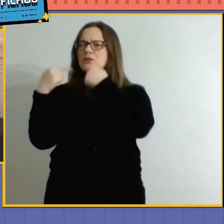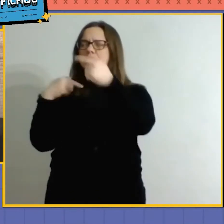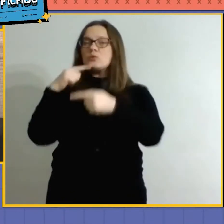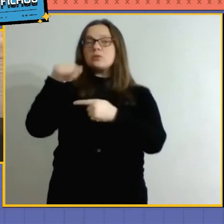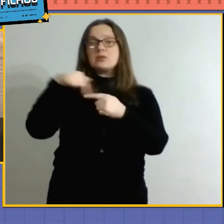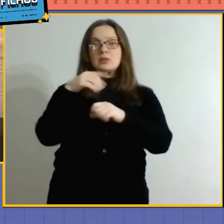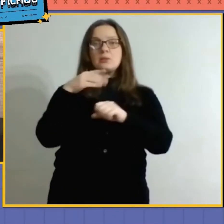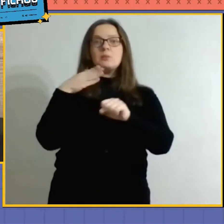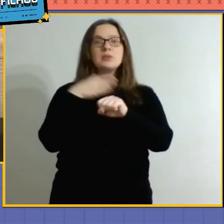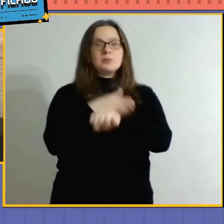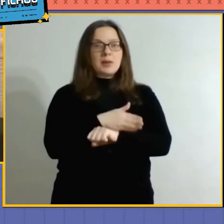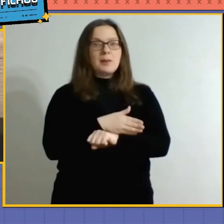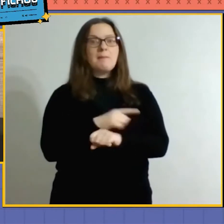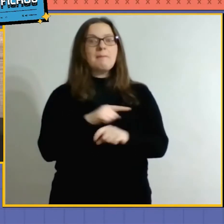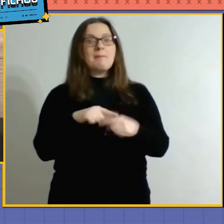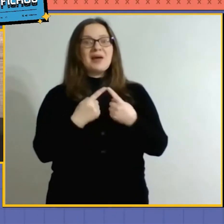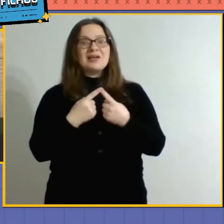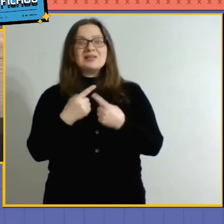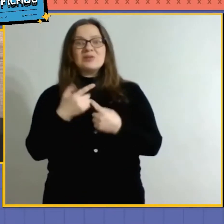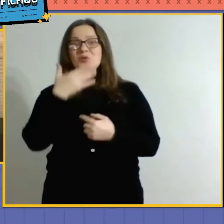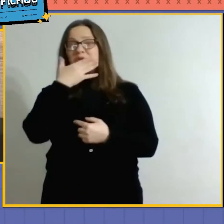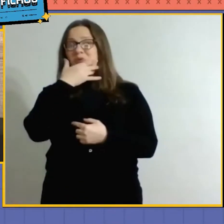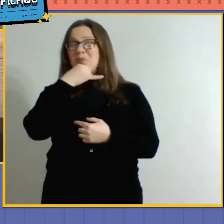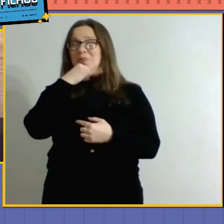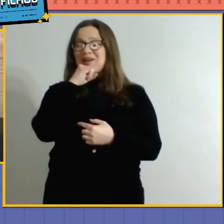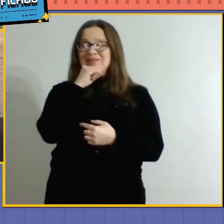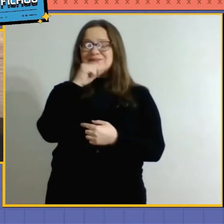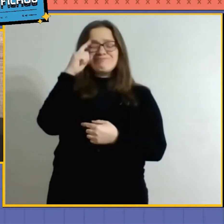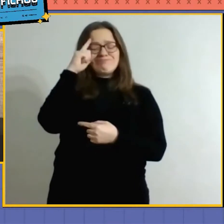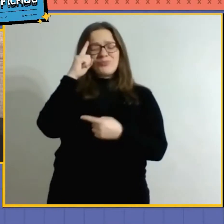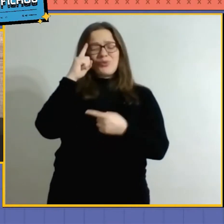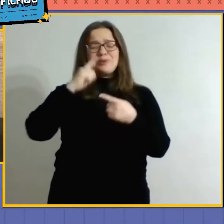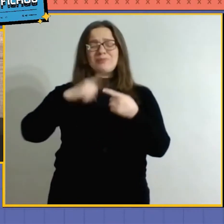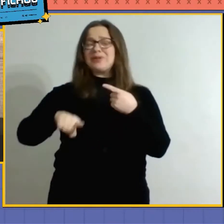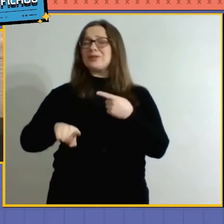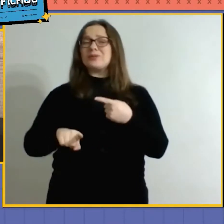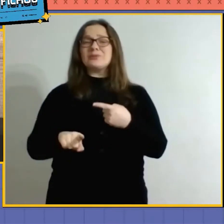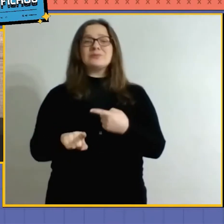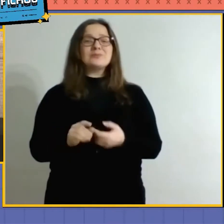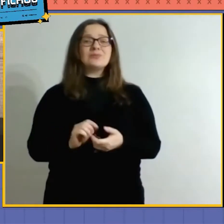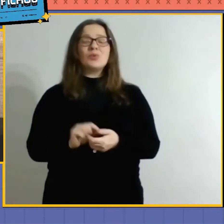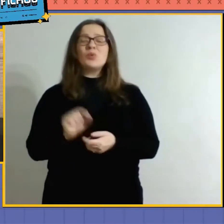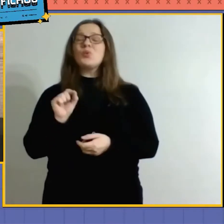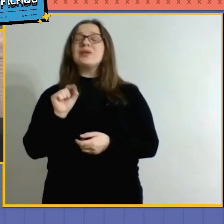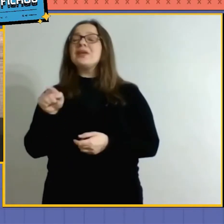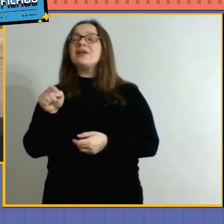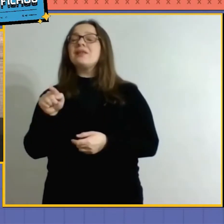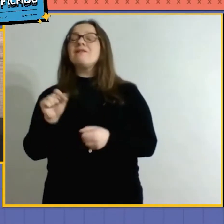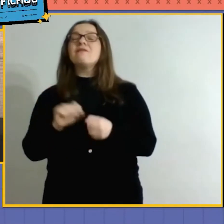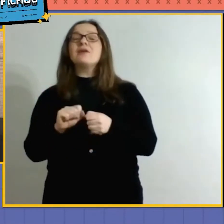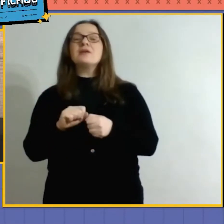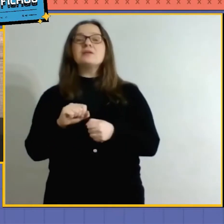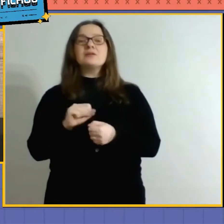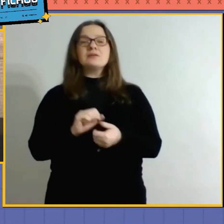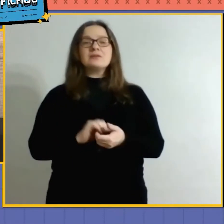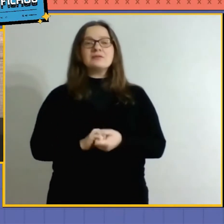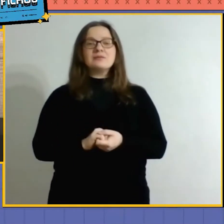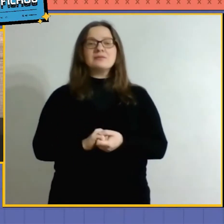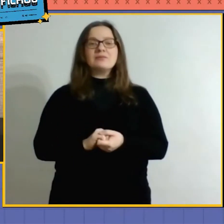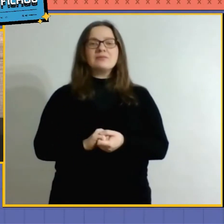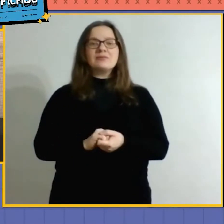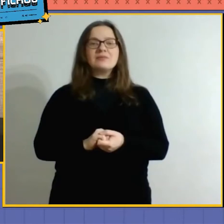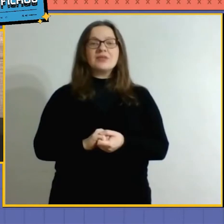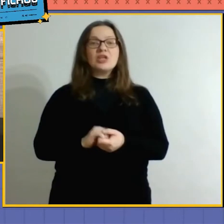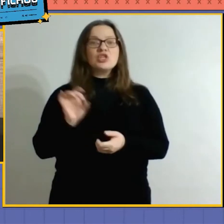mas os pais não deixaram quem sabe que se adolescente fez ele simplesmente se pôs a